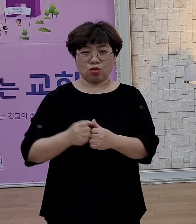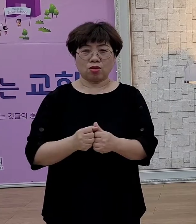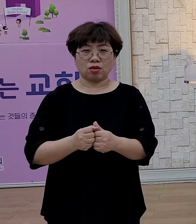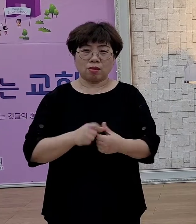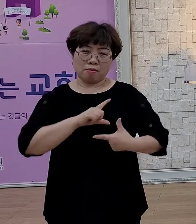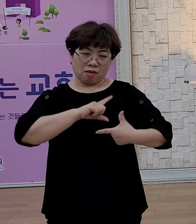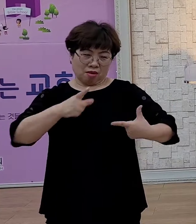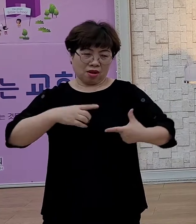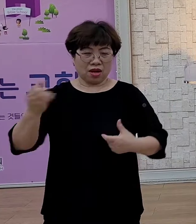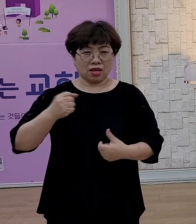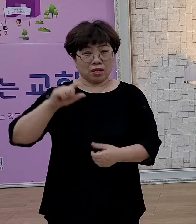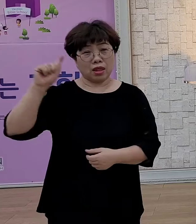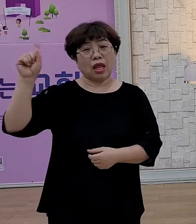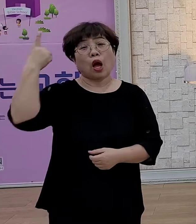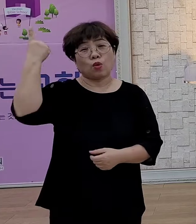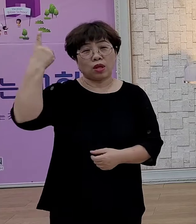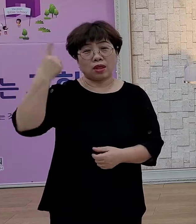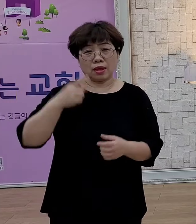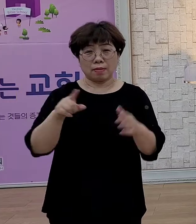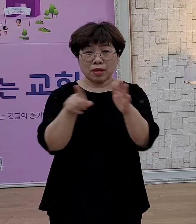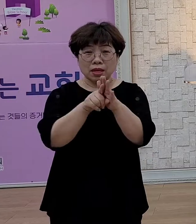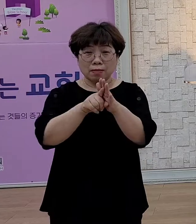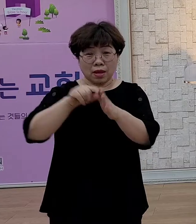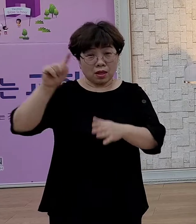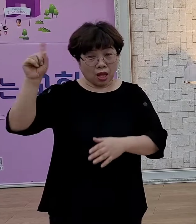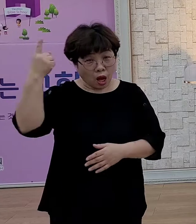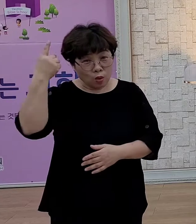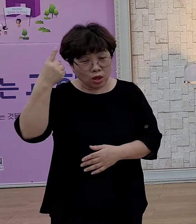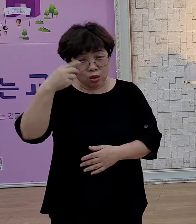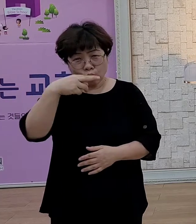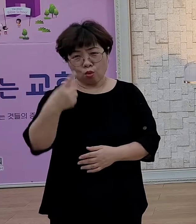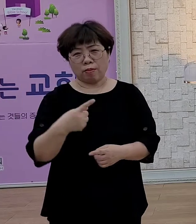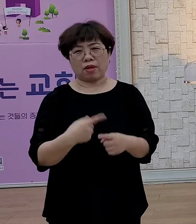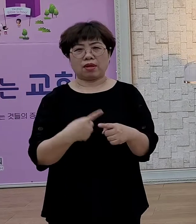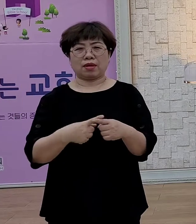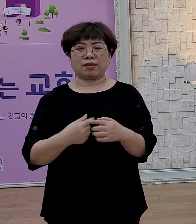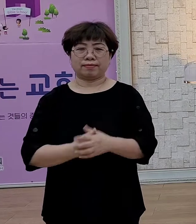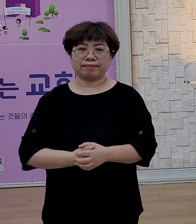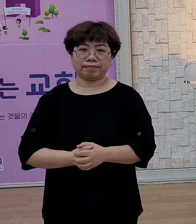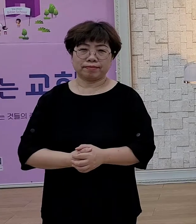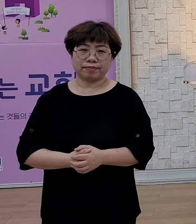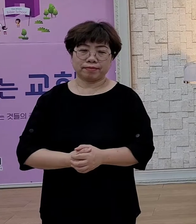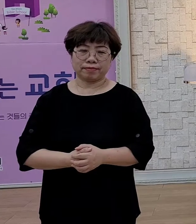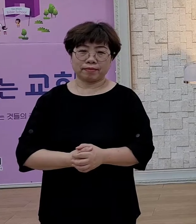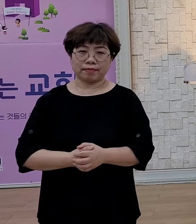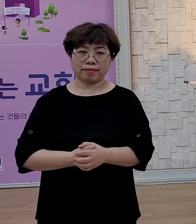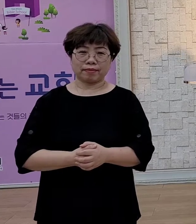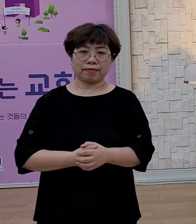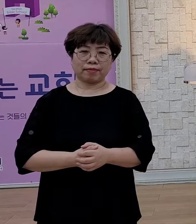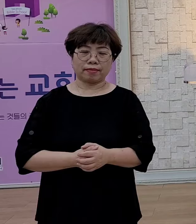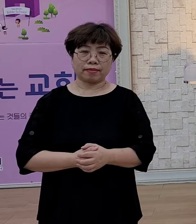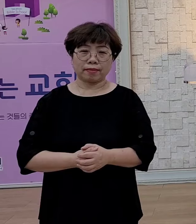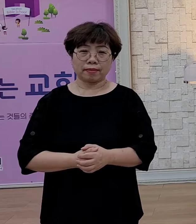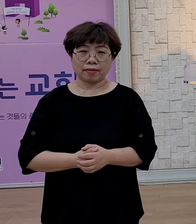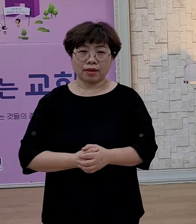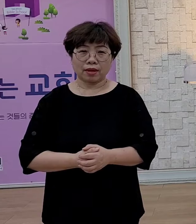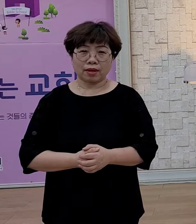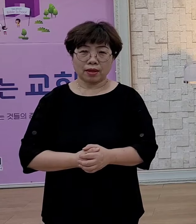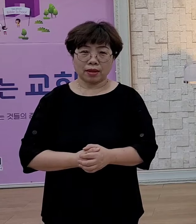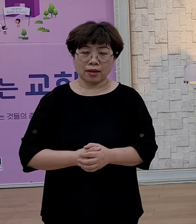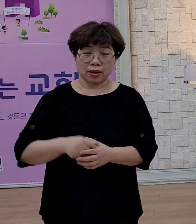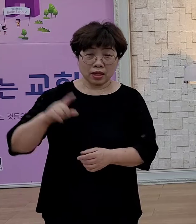다윗, 믿음의 사람, 우리 잘 알고 있잖아요. 우리가 잘 알고 있는 이 믿음의 사람 다윗도 여러분